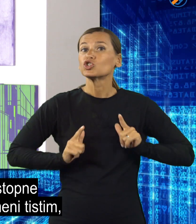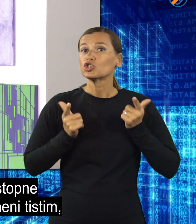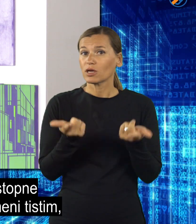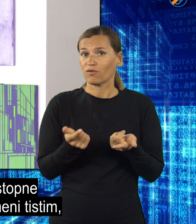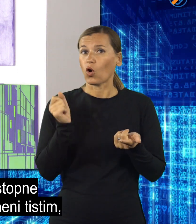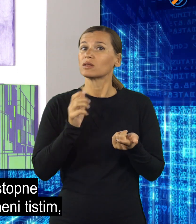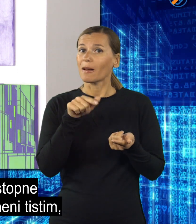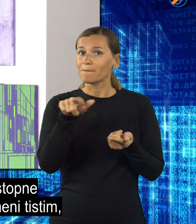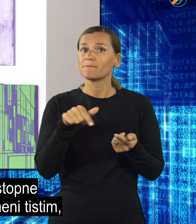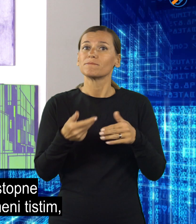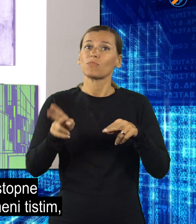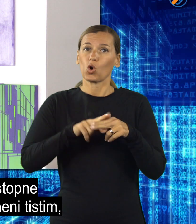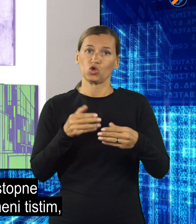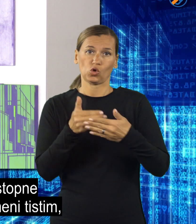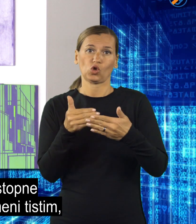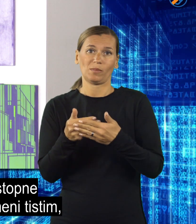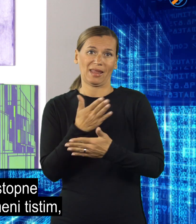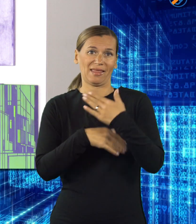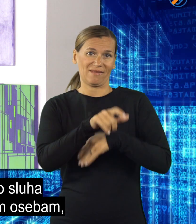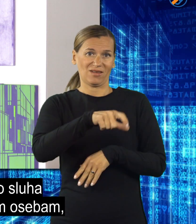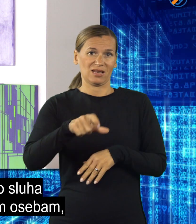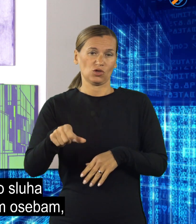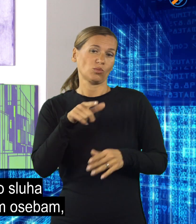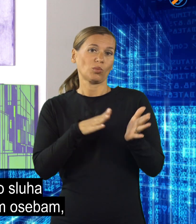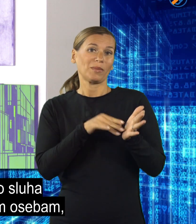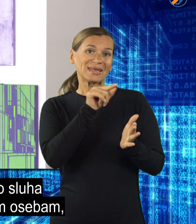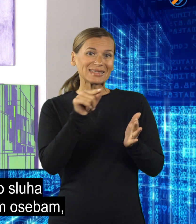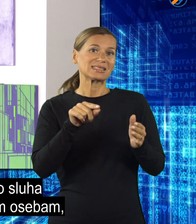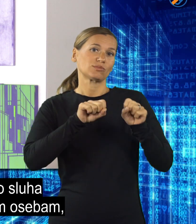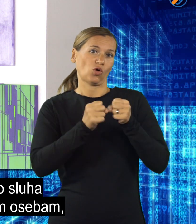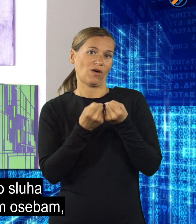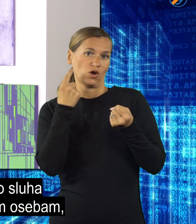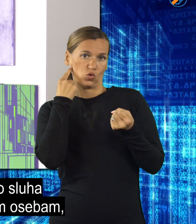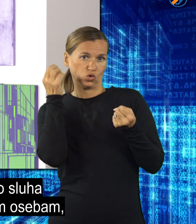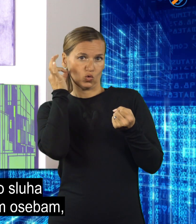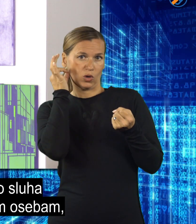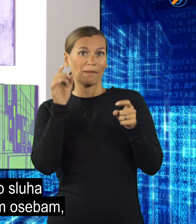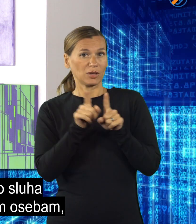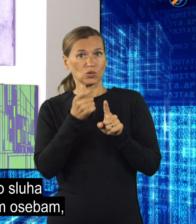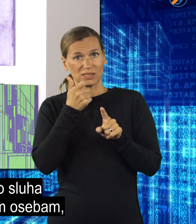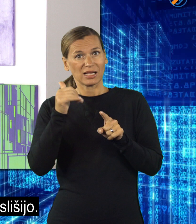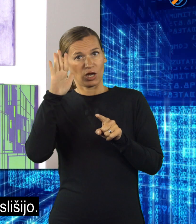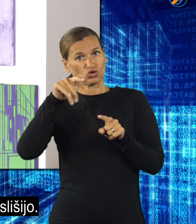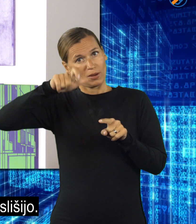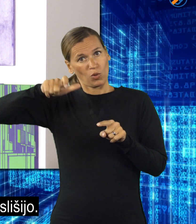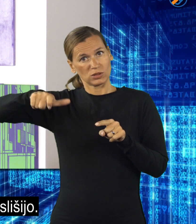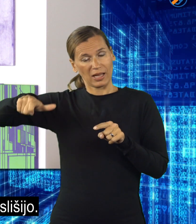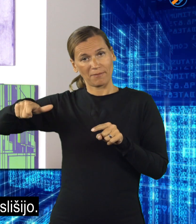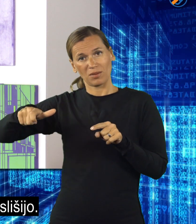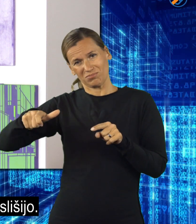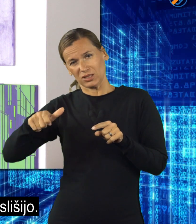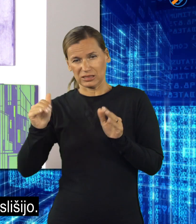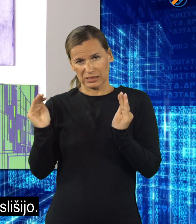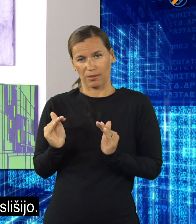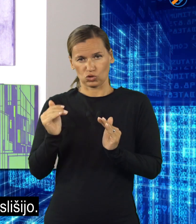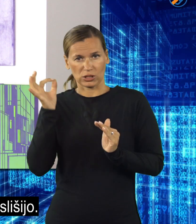da so bolj dostopne invalidom, to pomeni tistim, ki imajo okvaro sluha, in pa tudi starejšim osebam, ki zdaj že